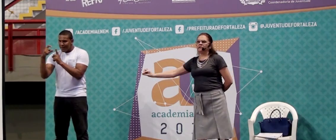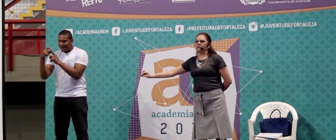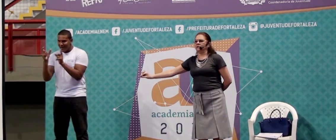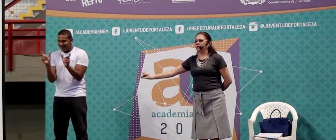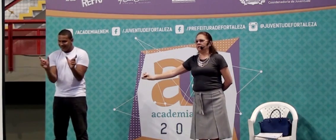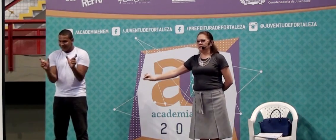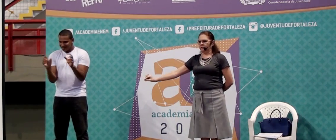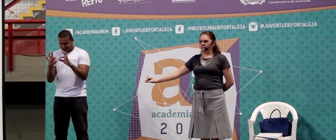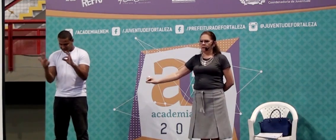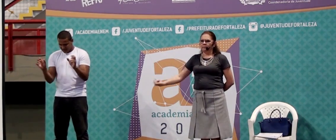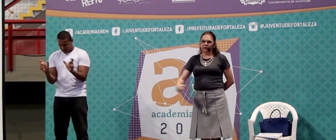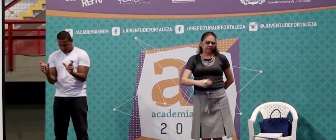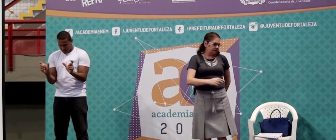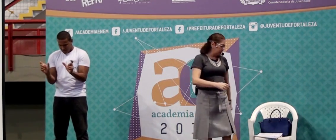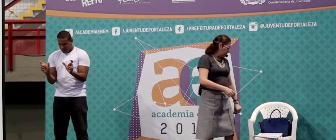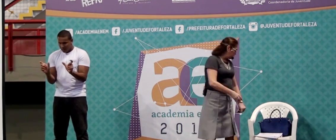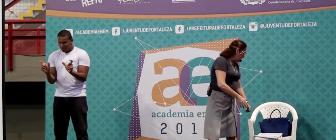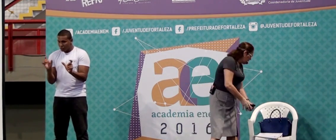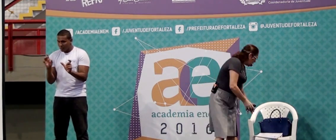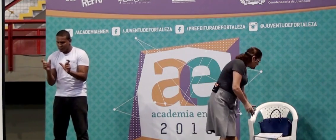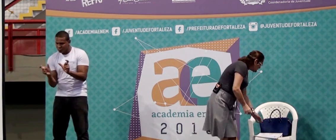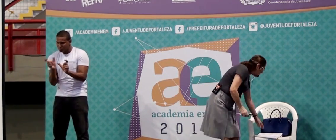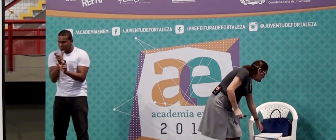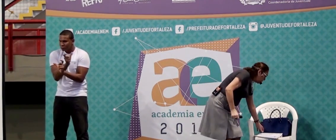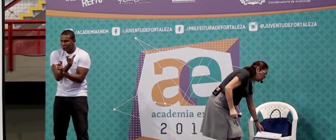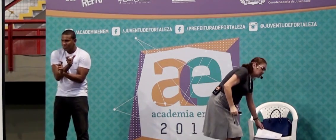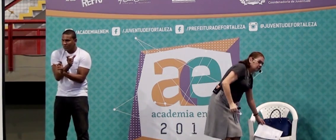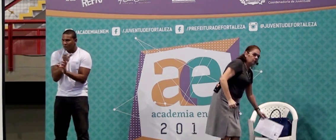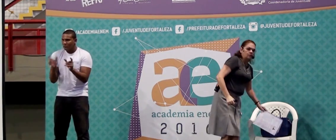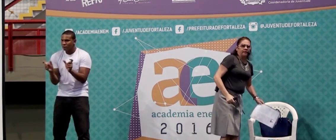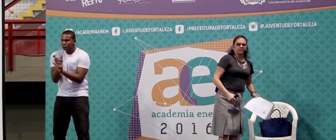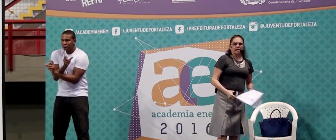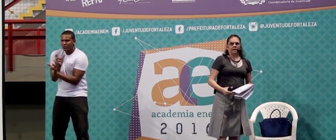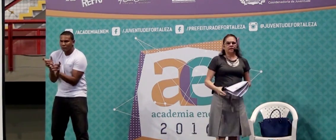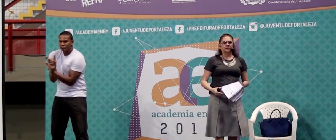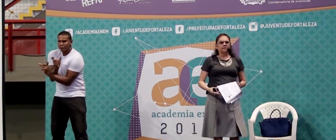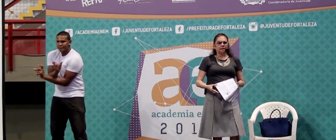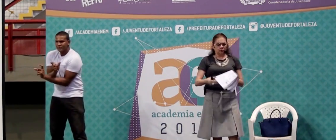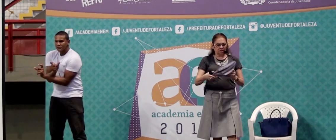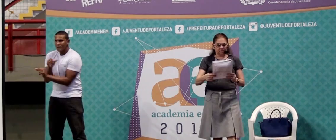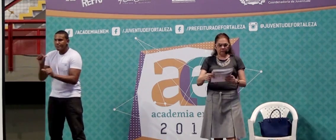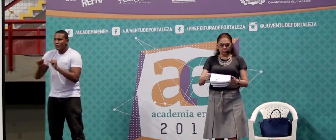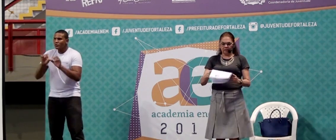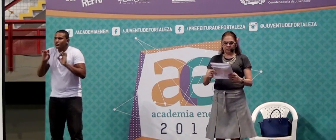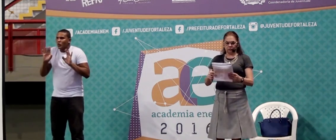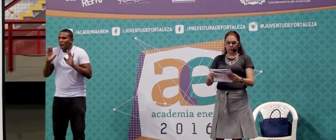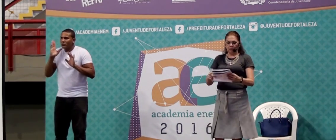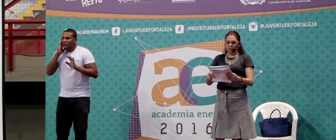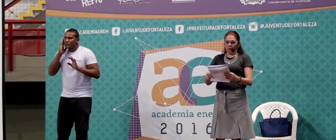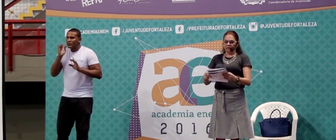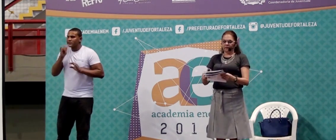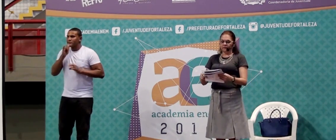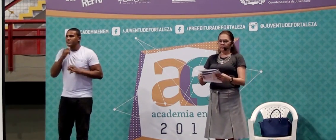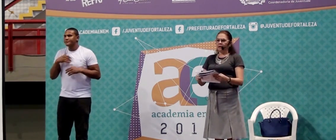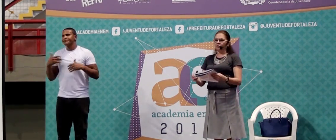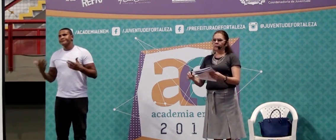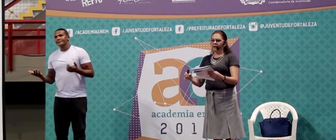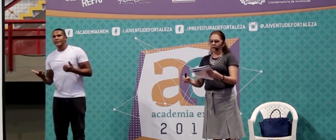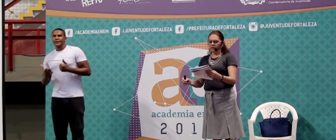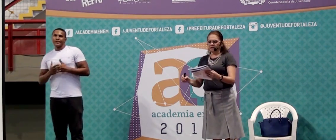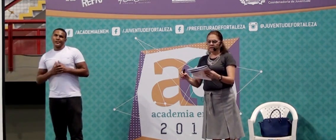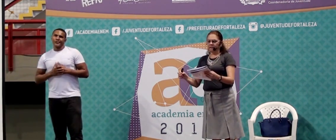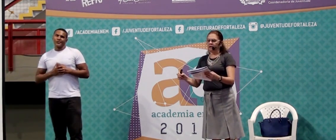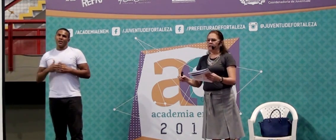para começar a sua redação. Por exemplo, eu não posso começar a redação dizendo isso: o